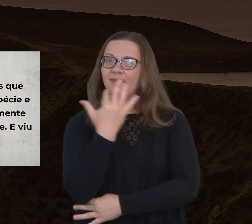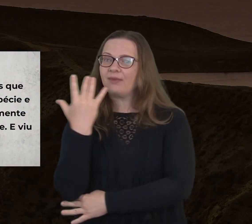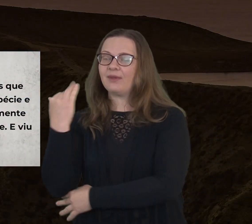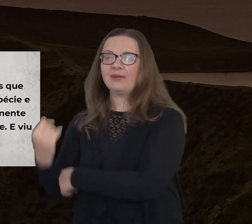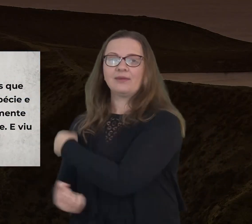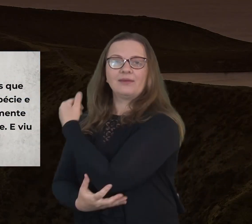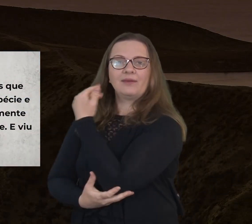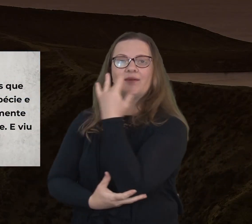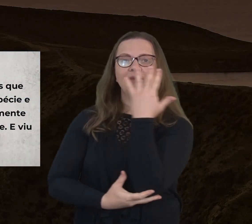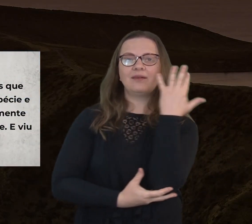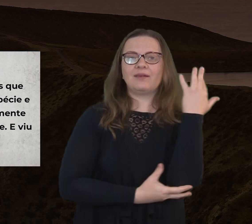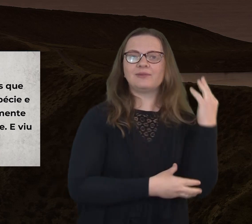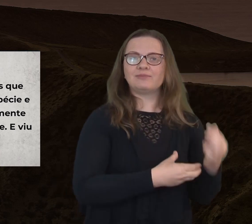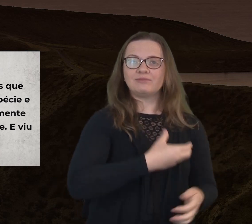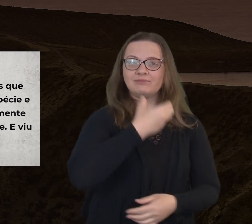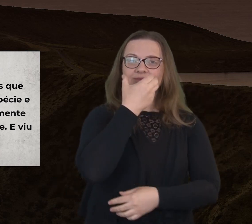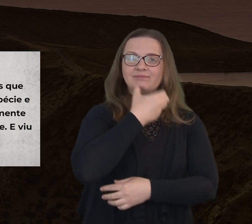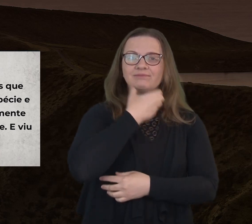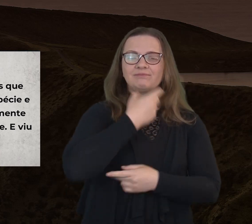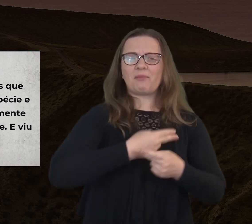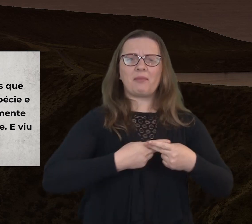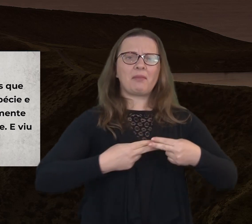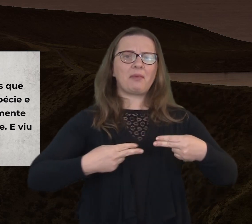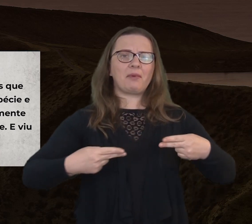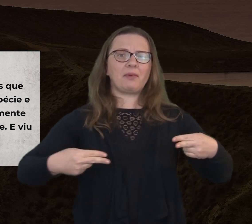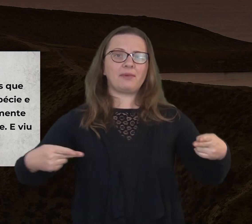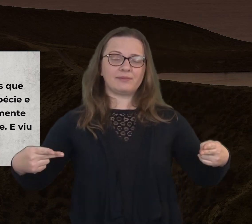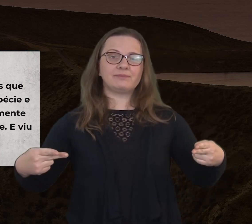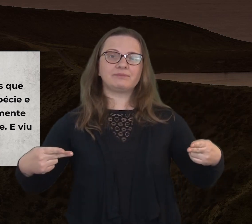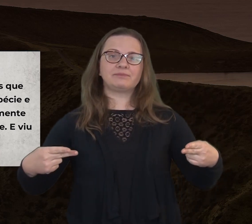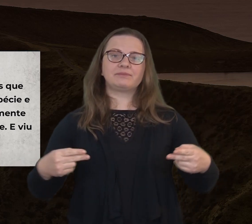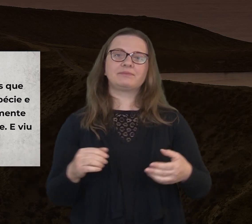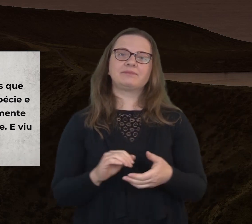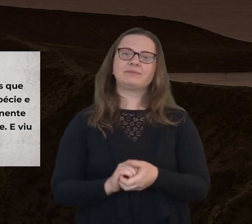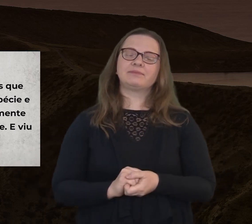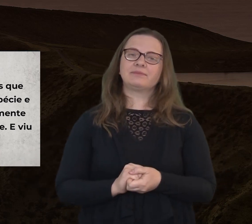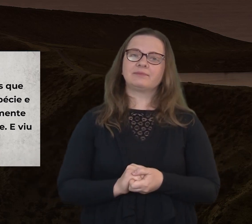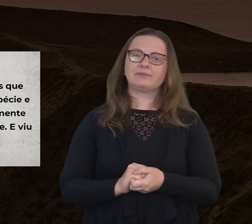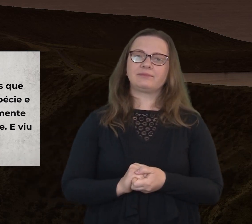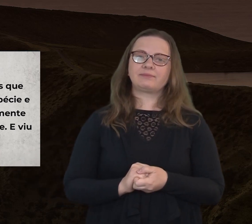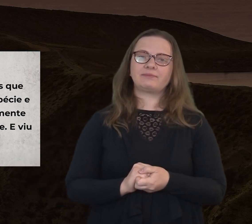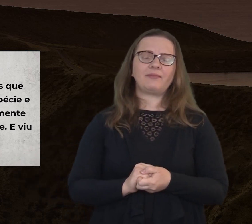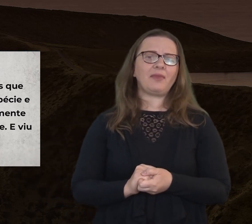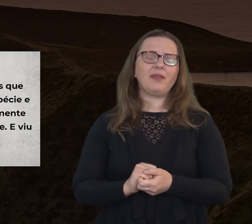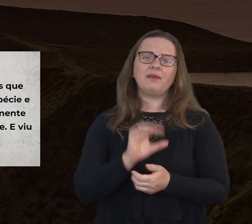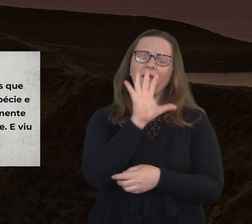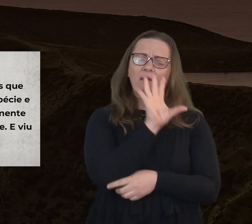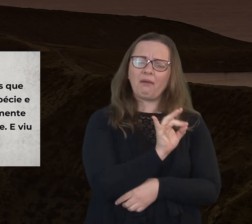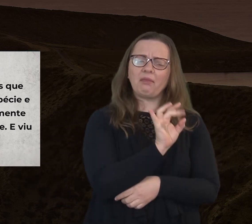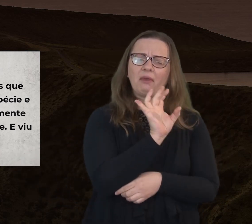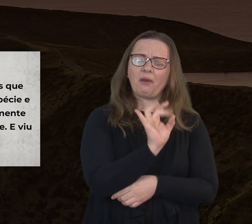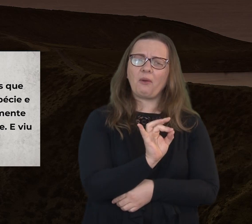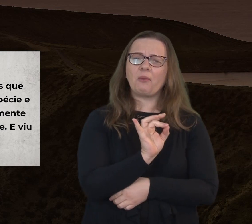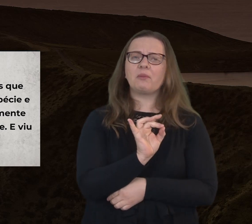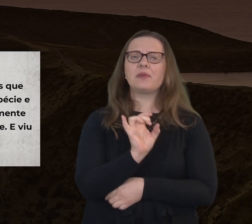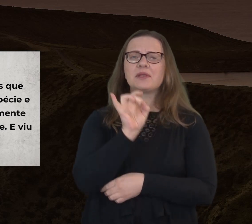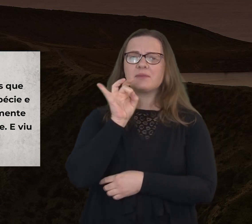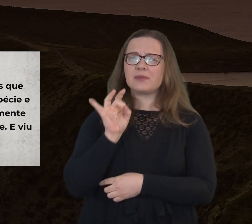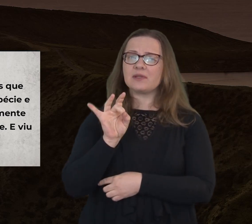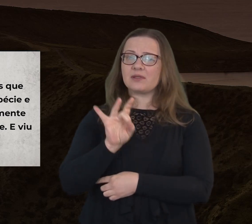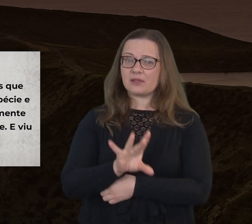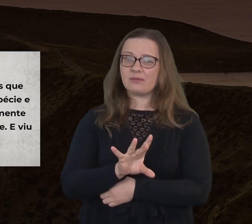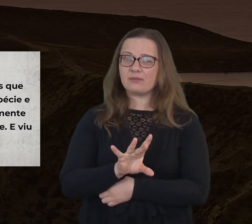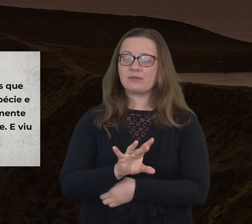e as árvores que davam fruto, cuja semente estava nele, conforme a sua espécie, e viu